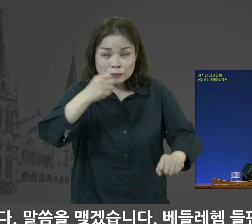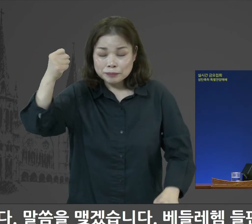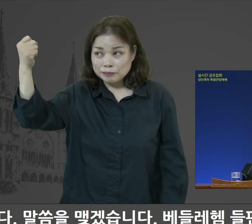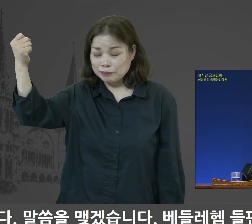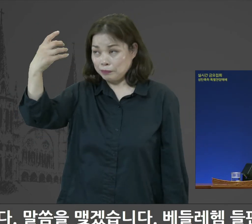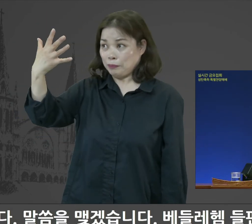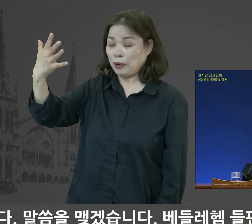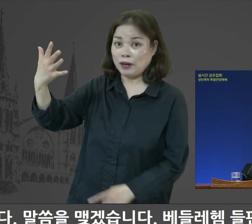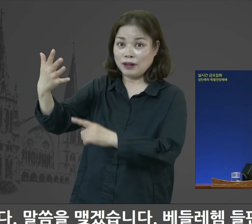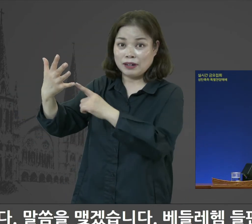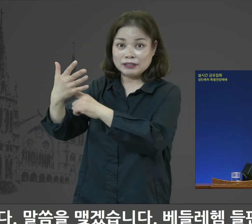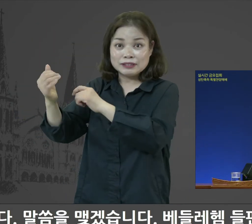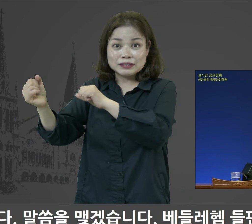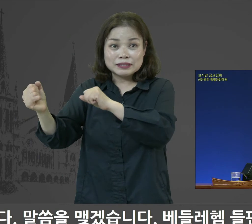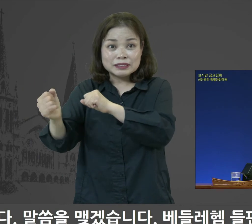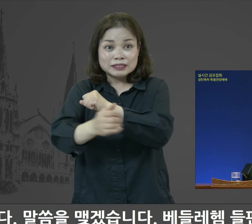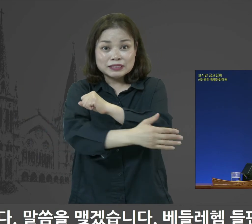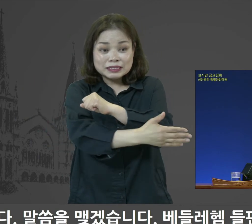그 들판이